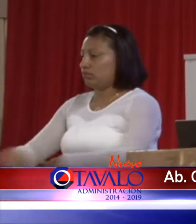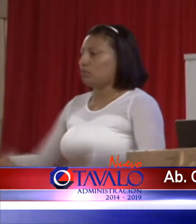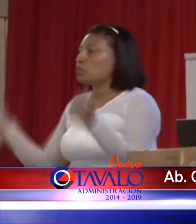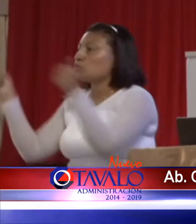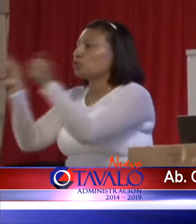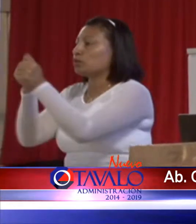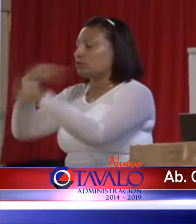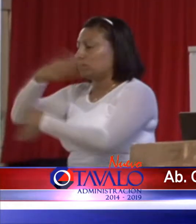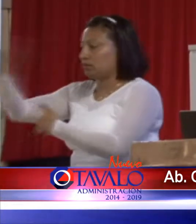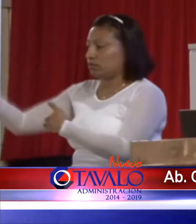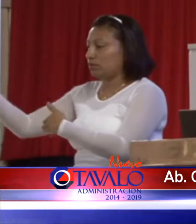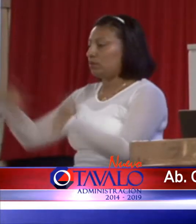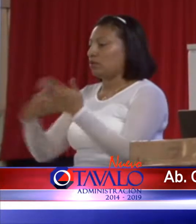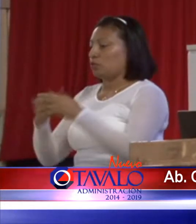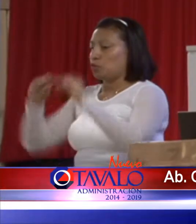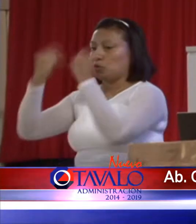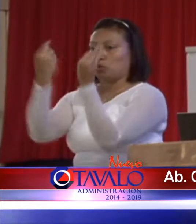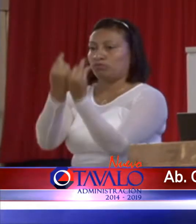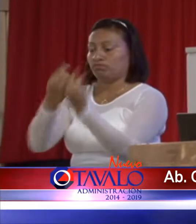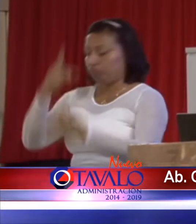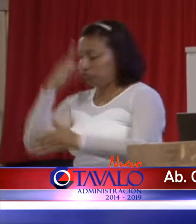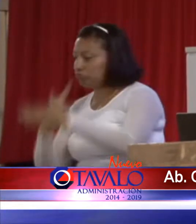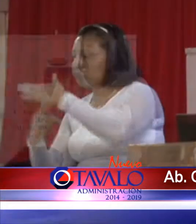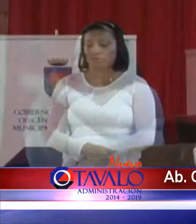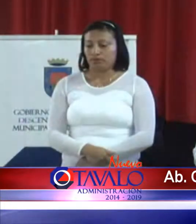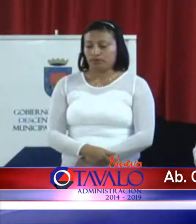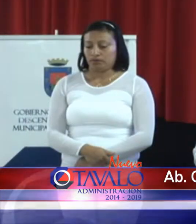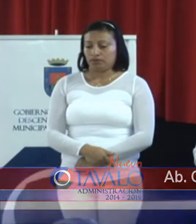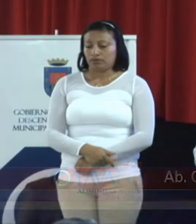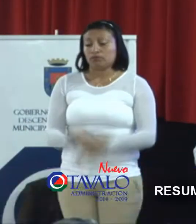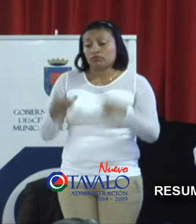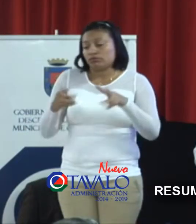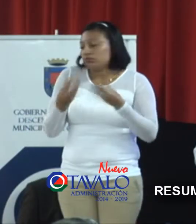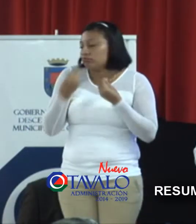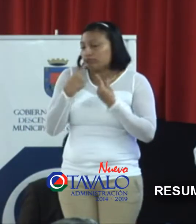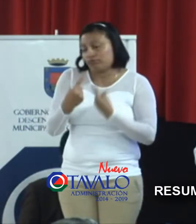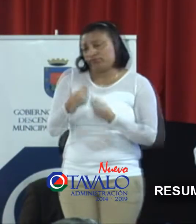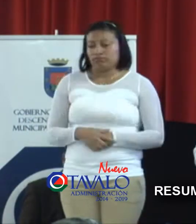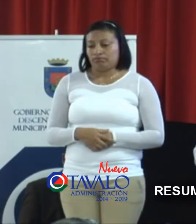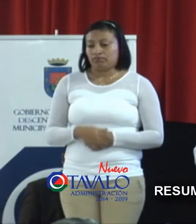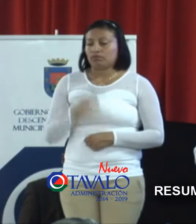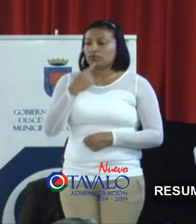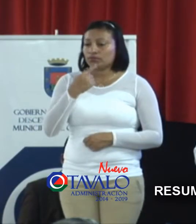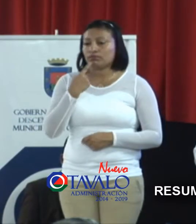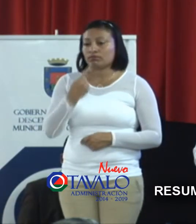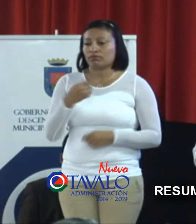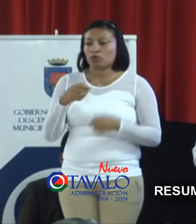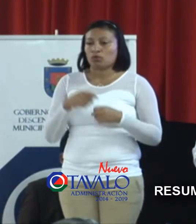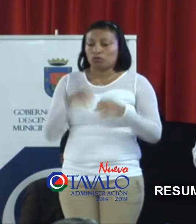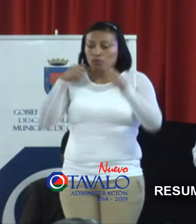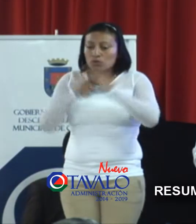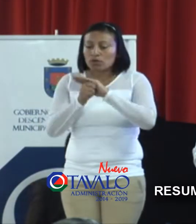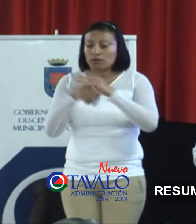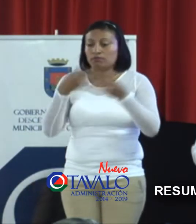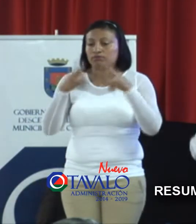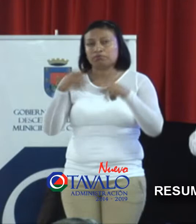ustedes y con un equipo honesto y transparente. Les tengo que confesar algo. En este día tan